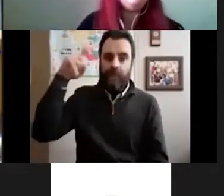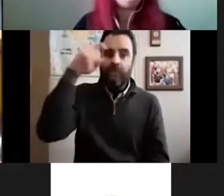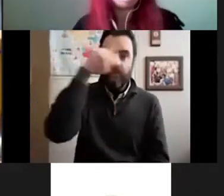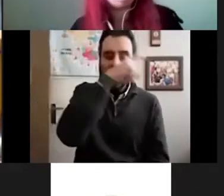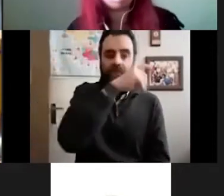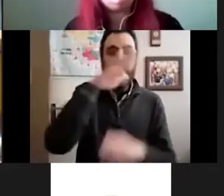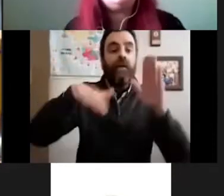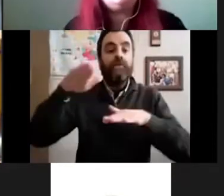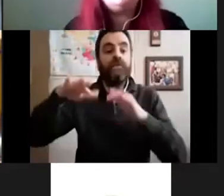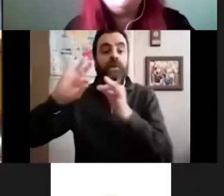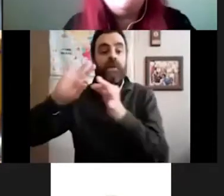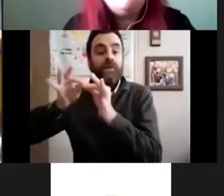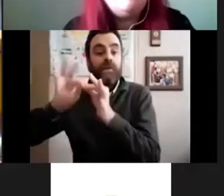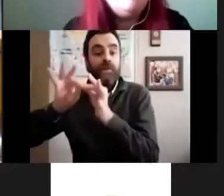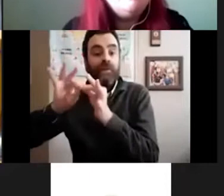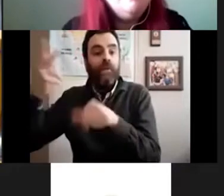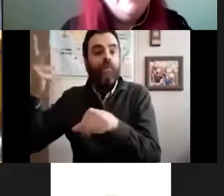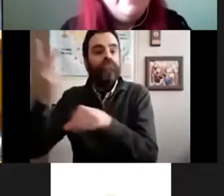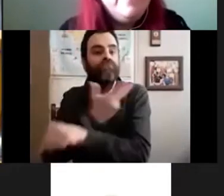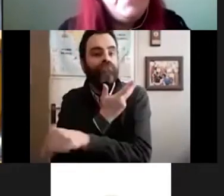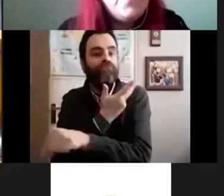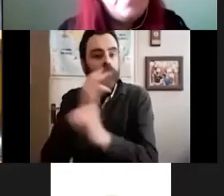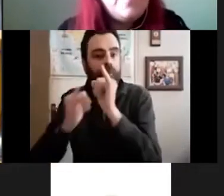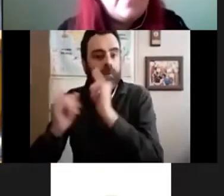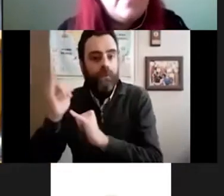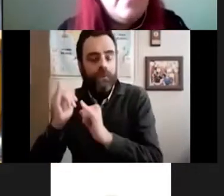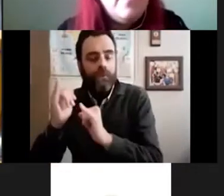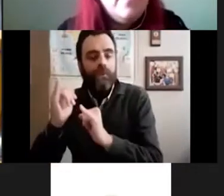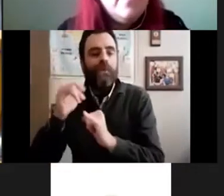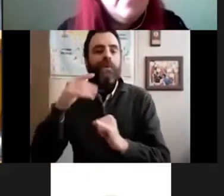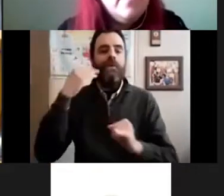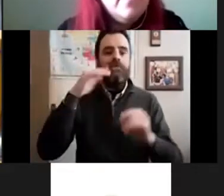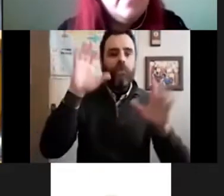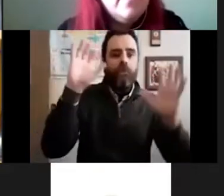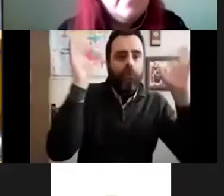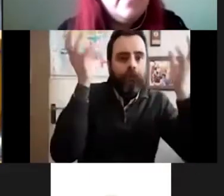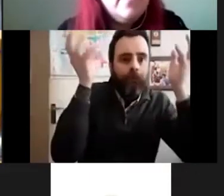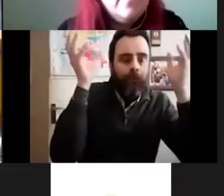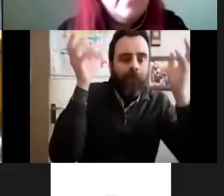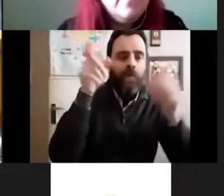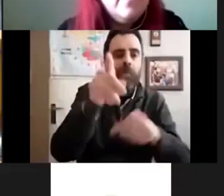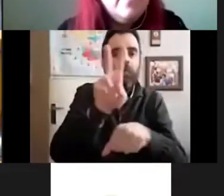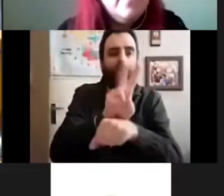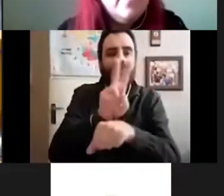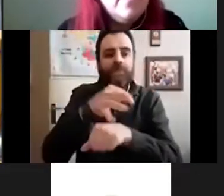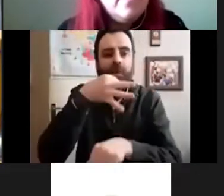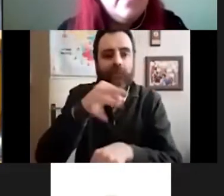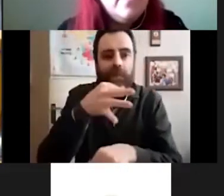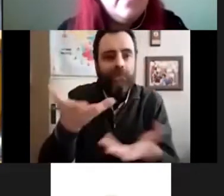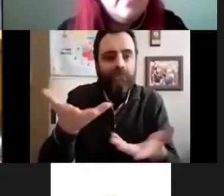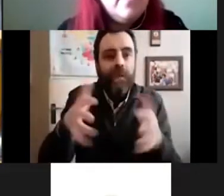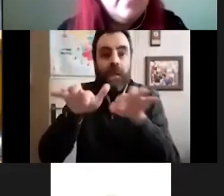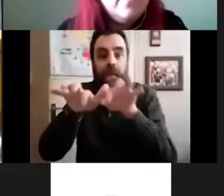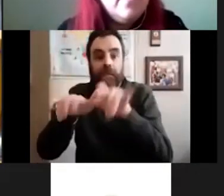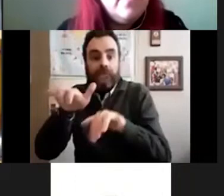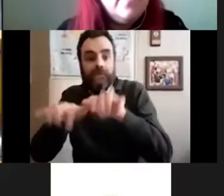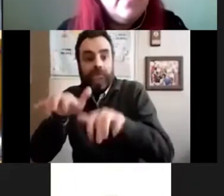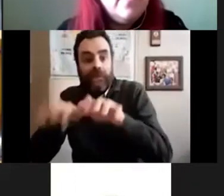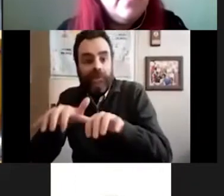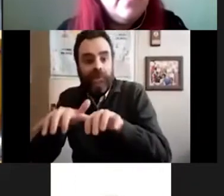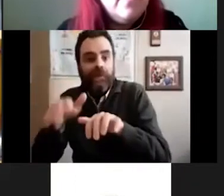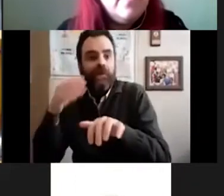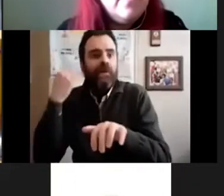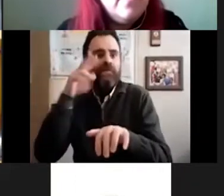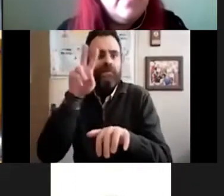medio, hasta cuarto medio, hay intérprete y eso es más complejo, porque de repente el intérprete también su conexión puede fallar. Y los niños se quedan sin entender y